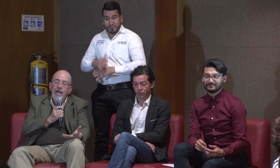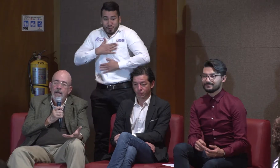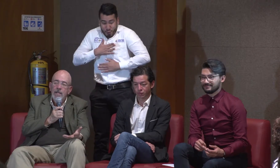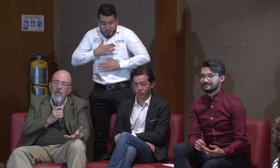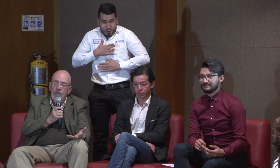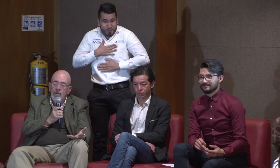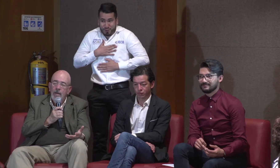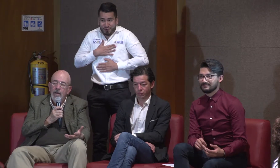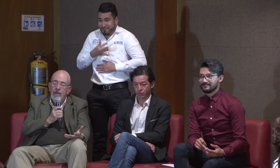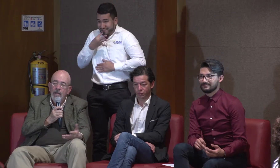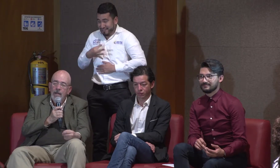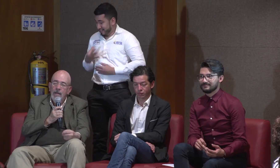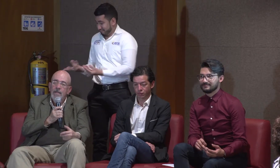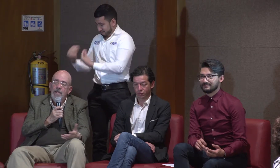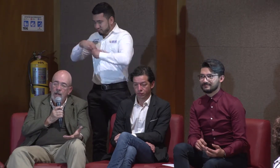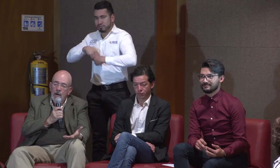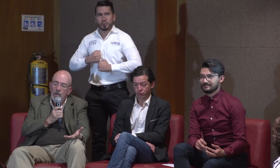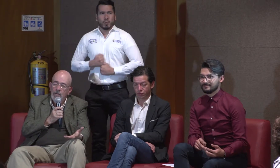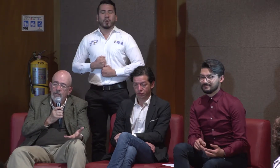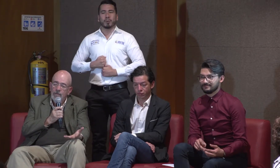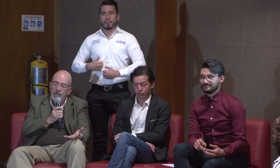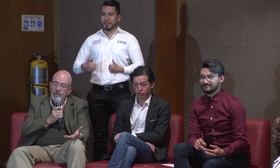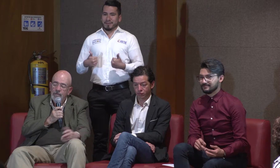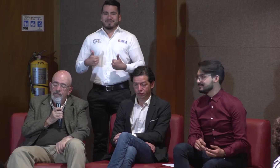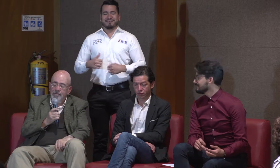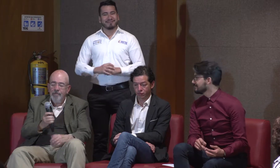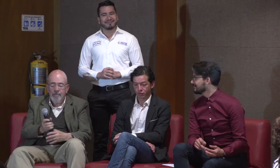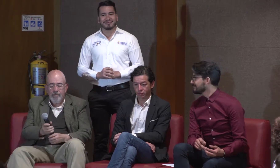muy enriquecido de este trabajo.